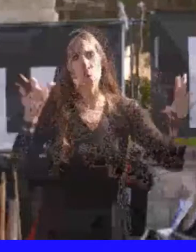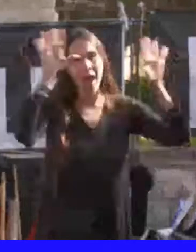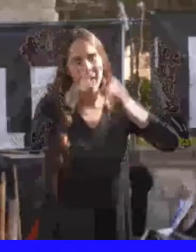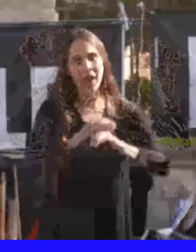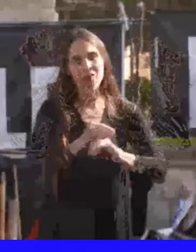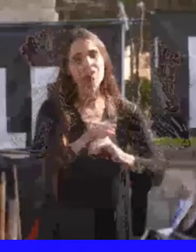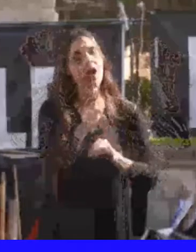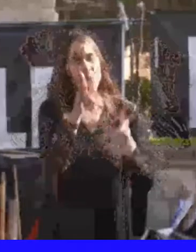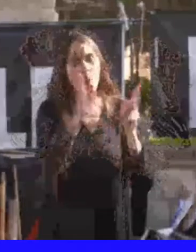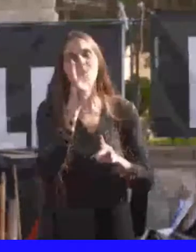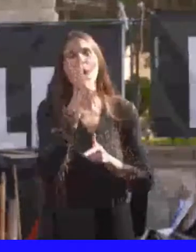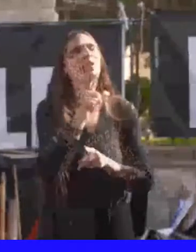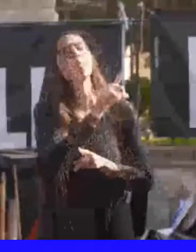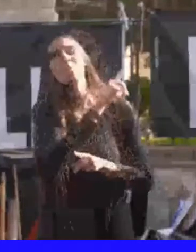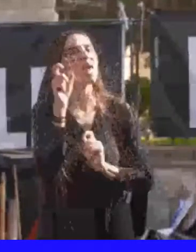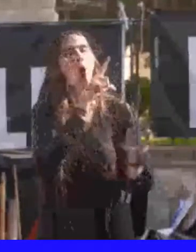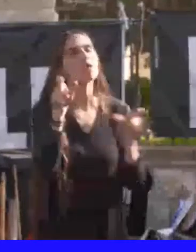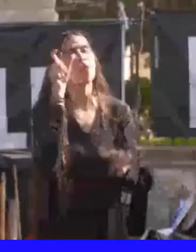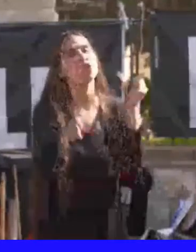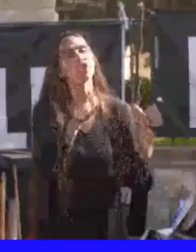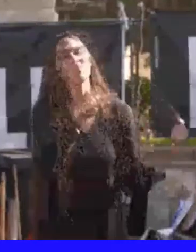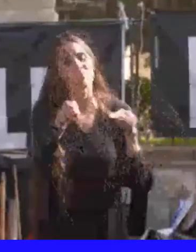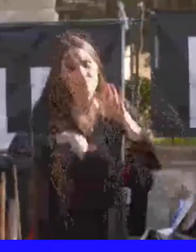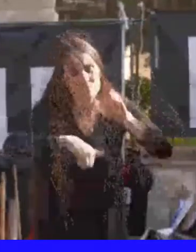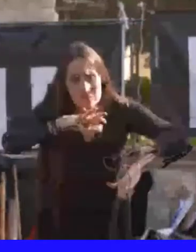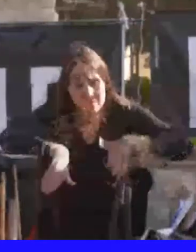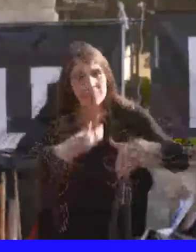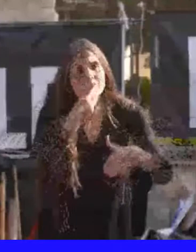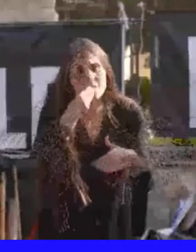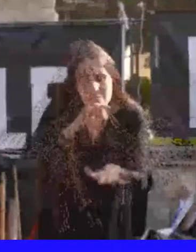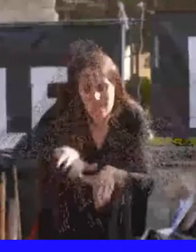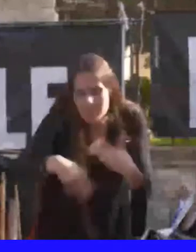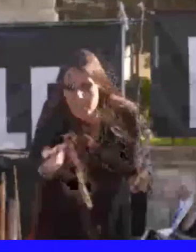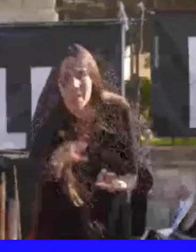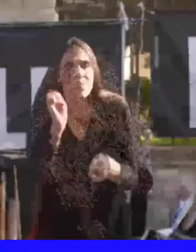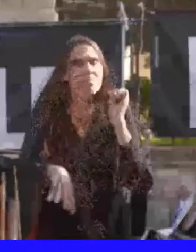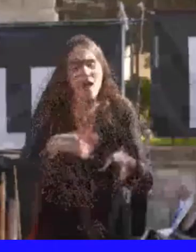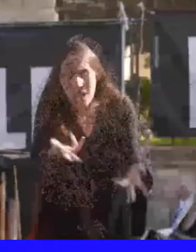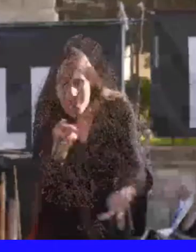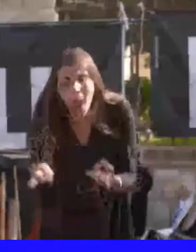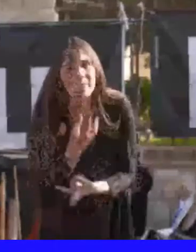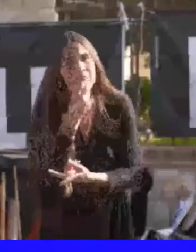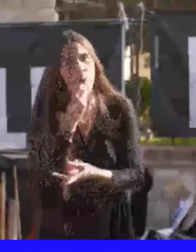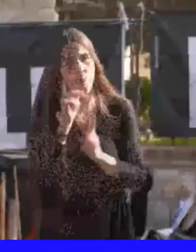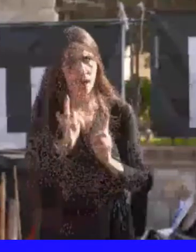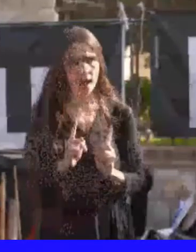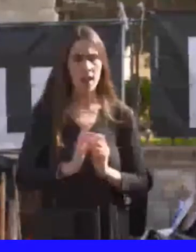ובשעה 18:00 אתם יכולים לראות מאות אנשים מפשפשים בפחי אשפה ומחפשים